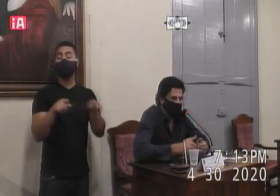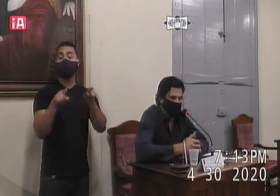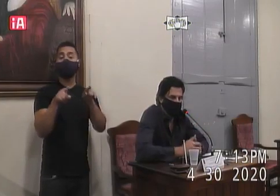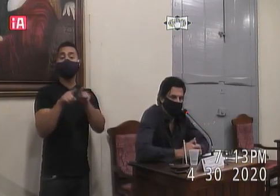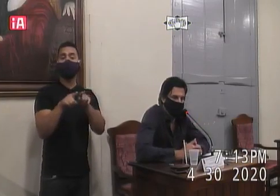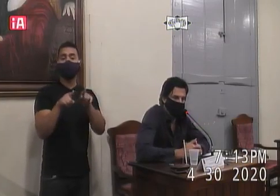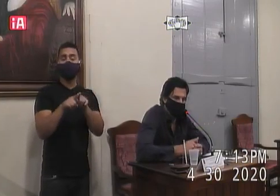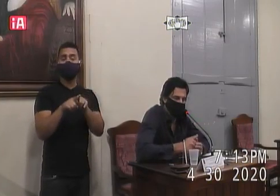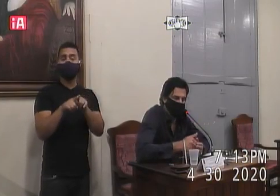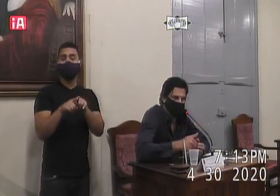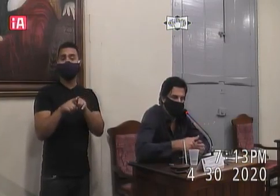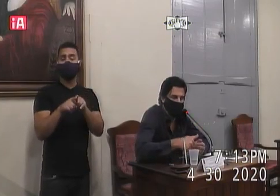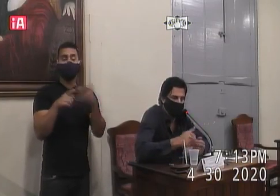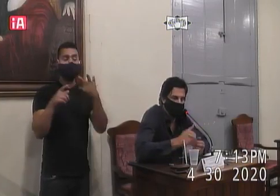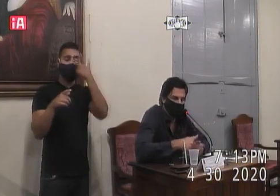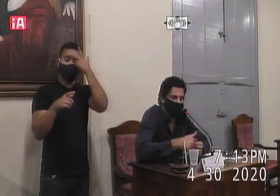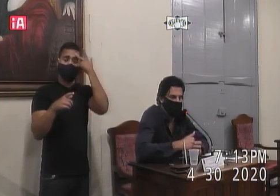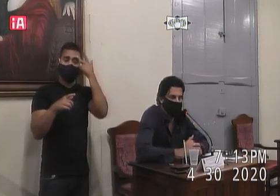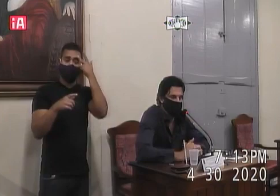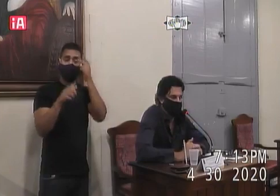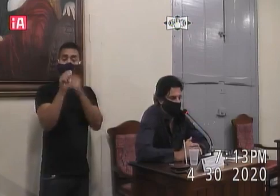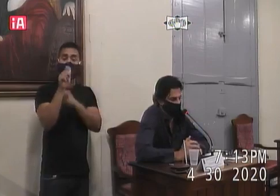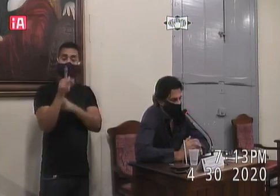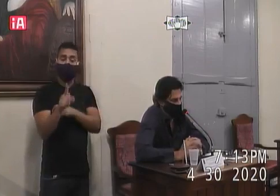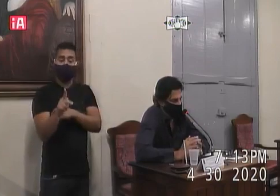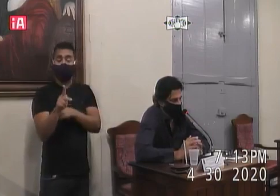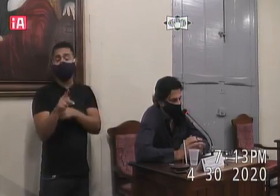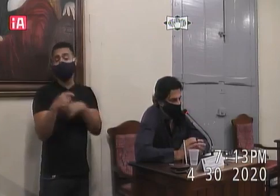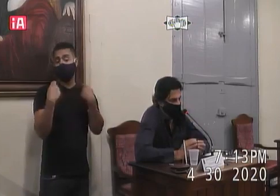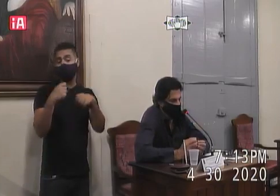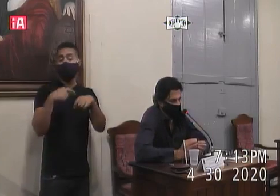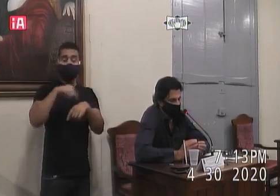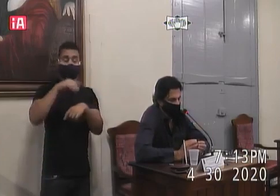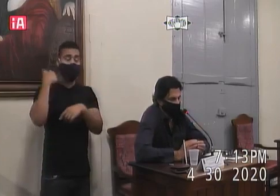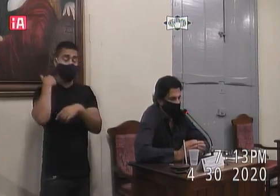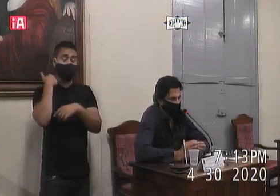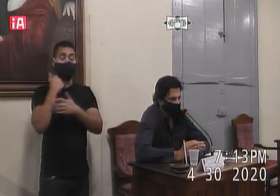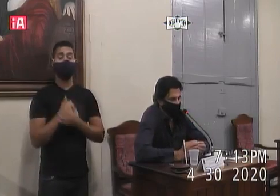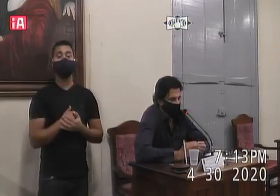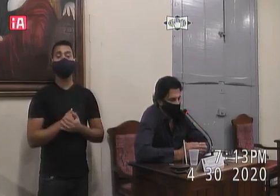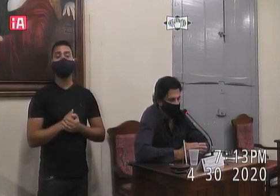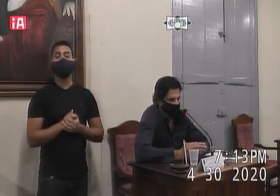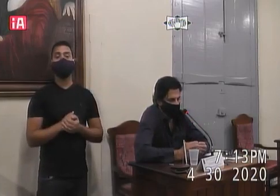também juntou com os aposentados e pensionistas. Então, eu acho que